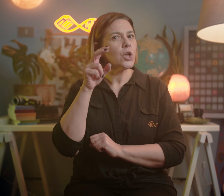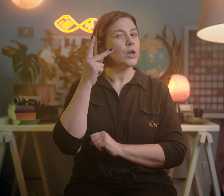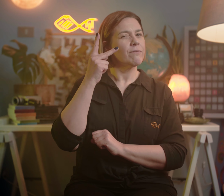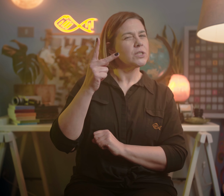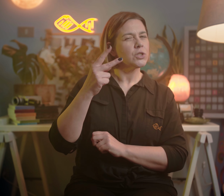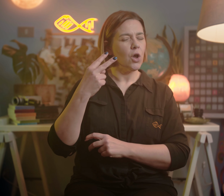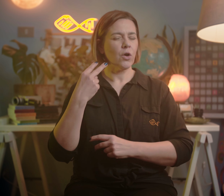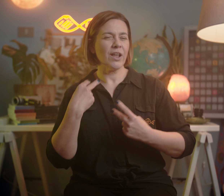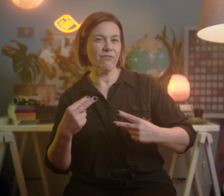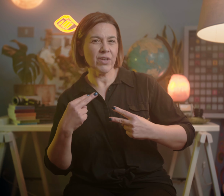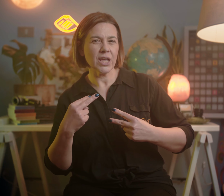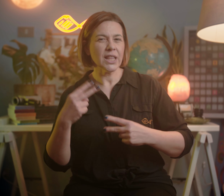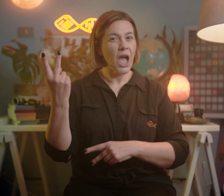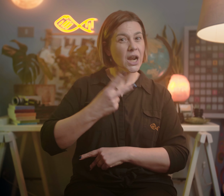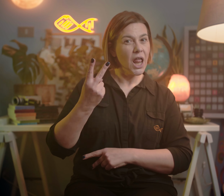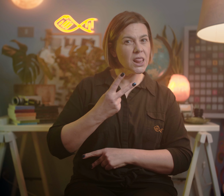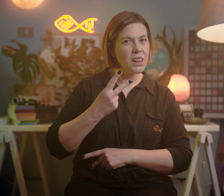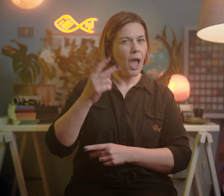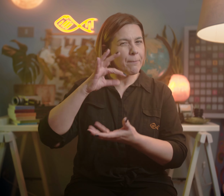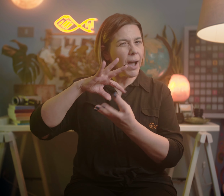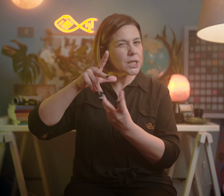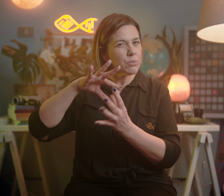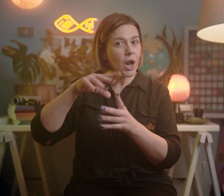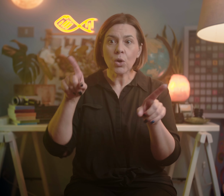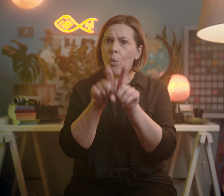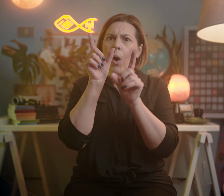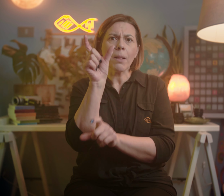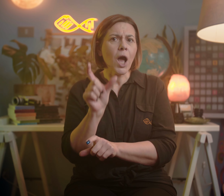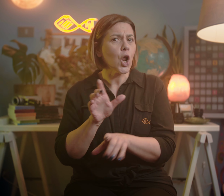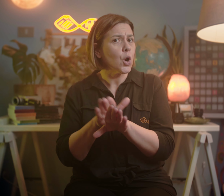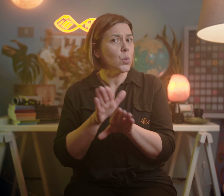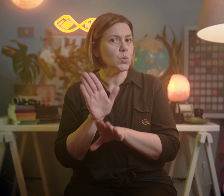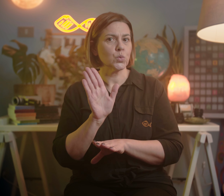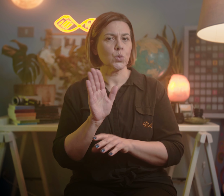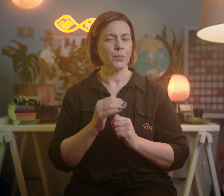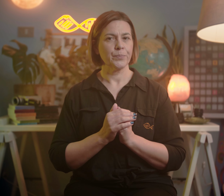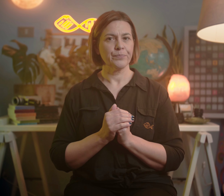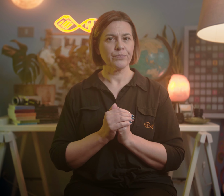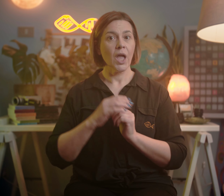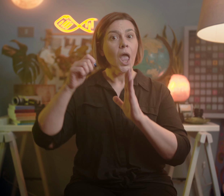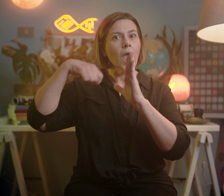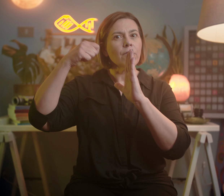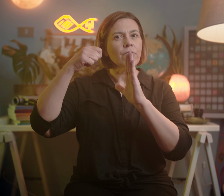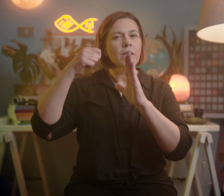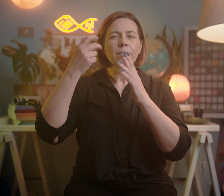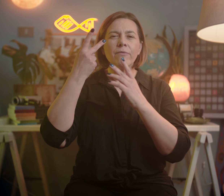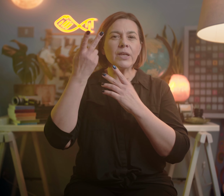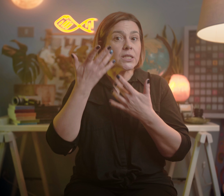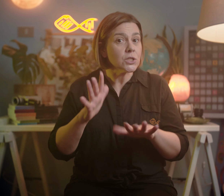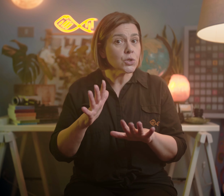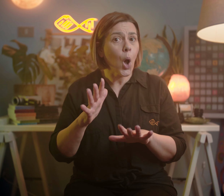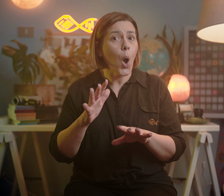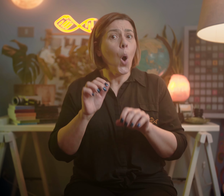visione di noi stessi e della realtà, tanto quanto le parole. Quando termini la visione di un film, potresti anche avere